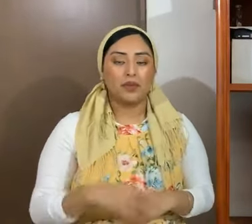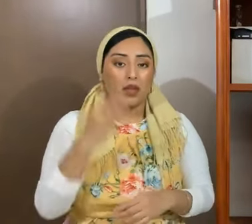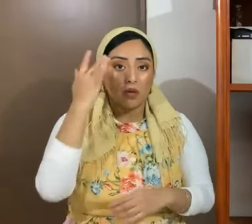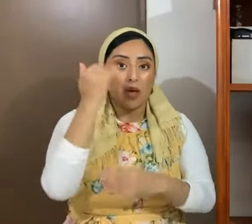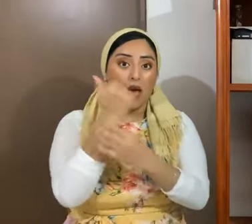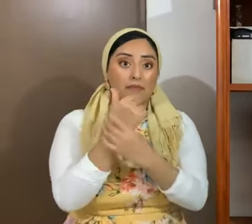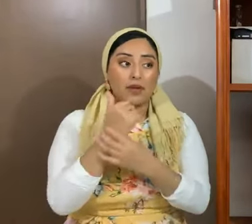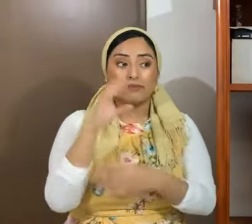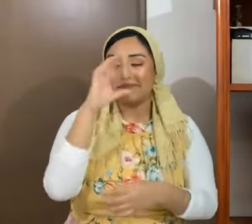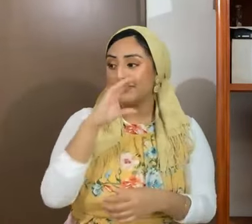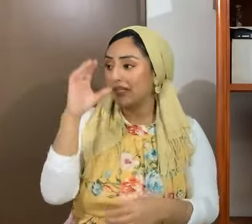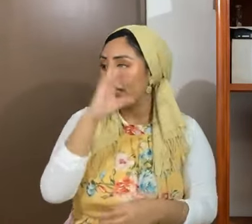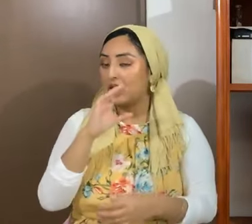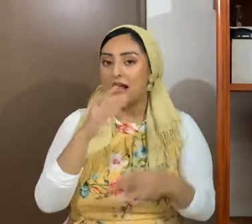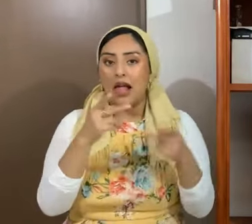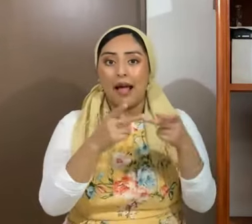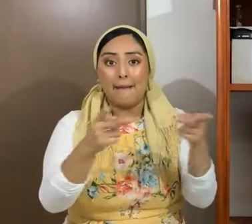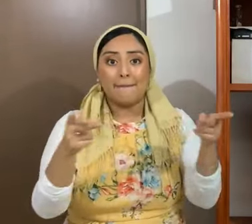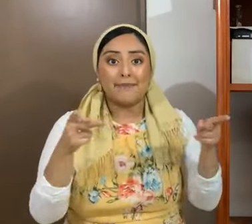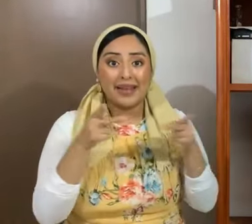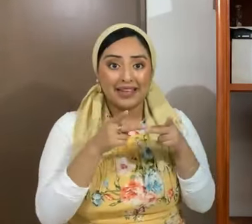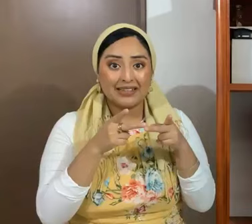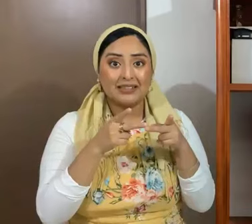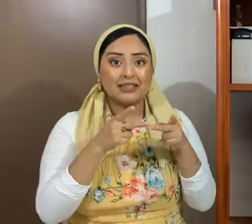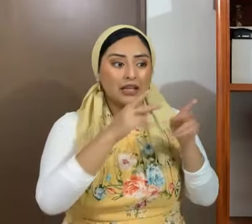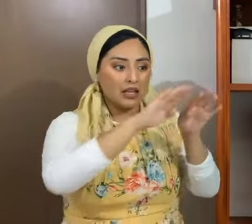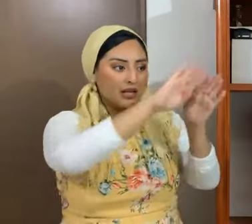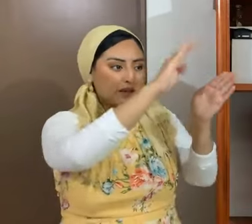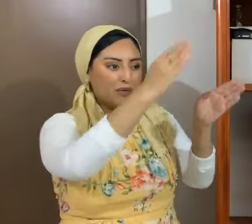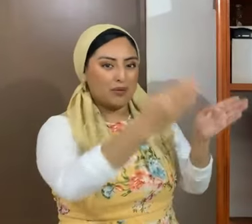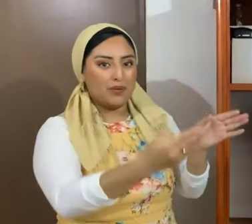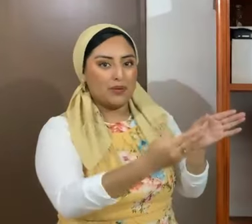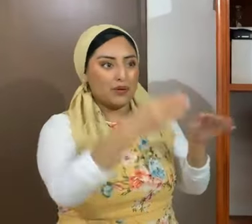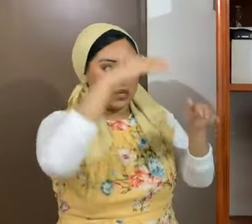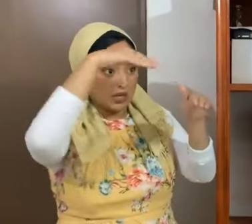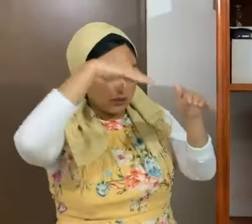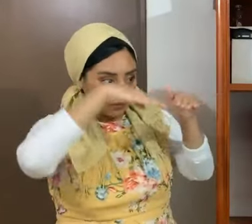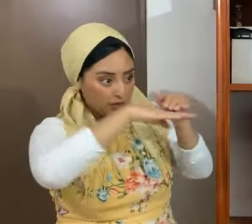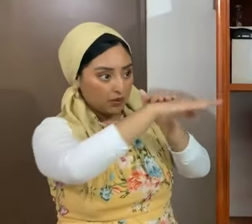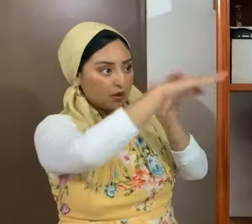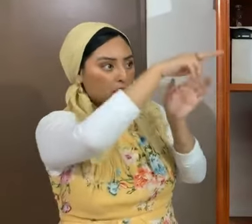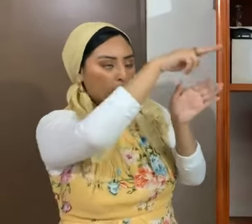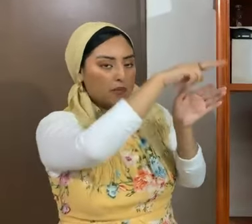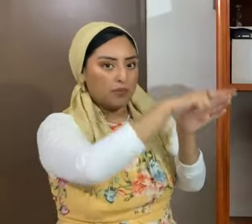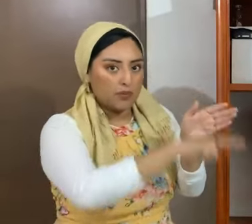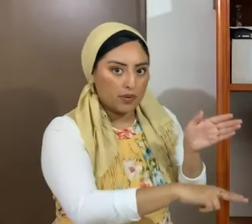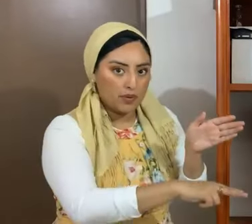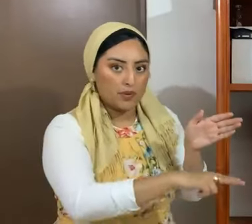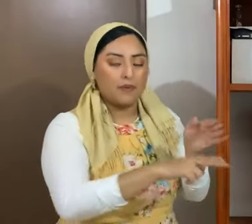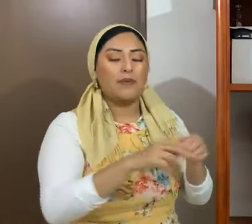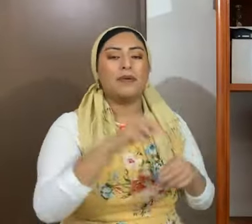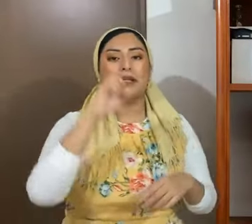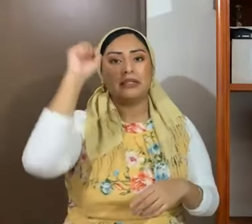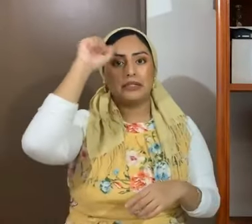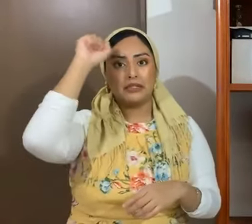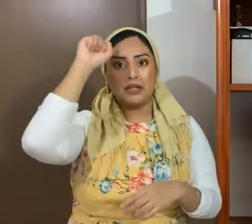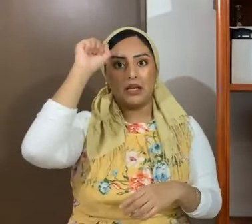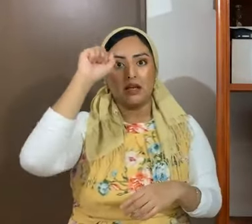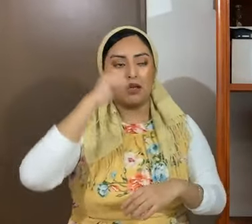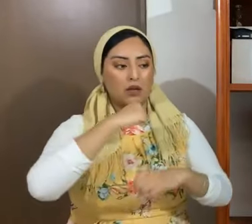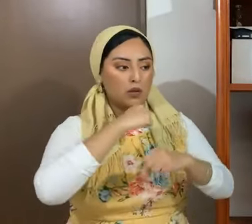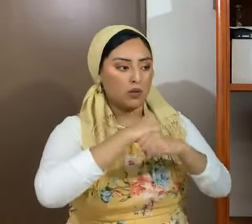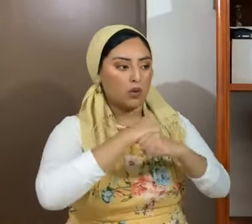que Abraham buscó un lugar donde el sepulcro de Sara